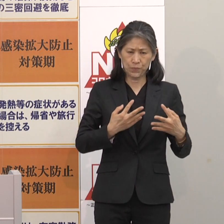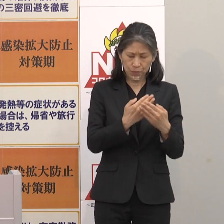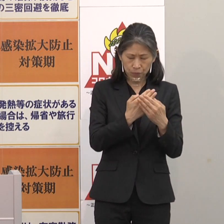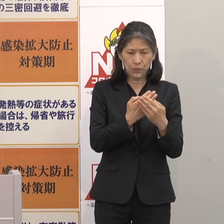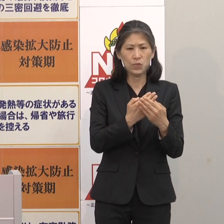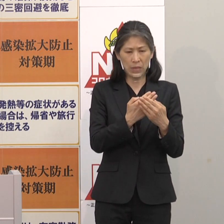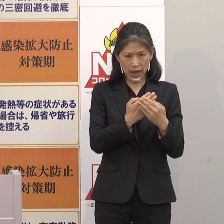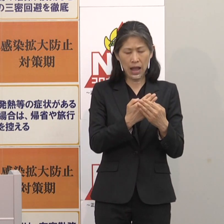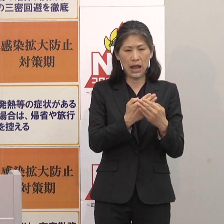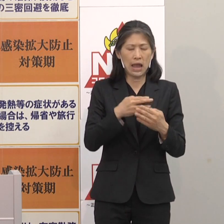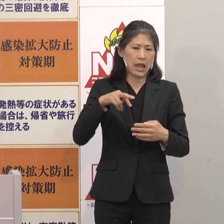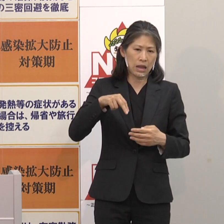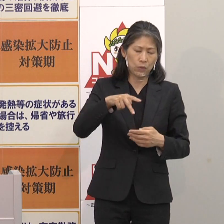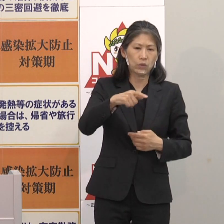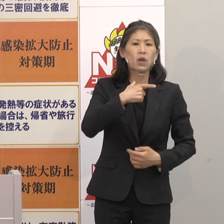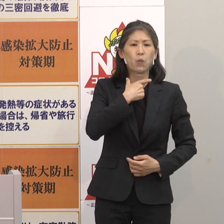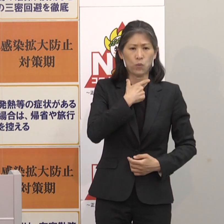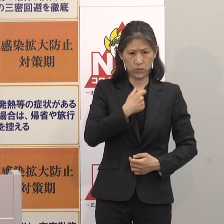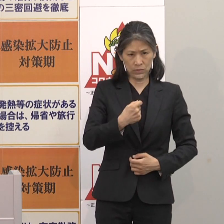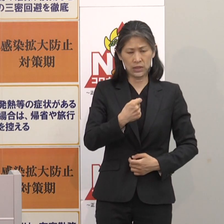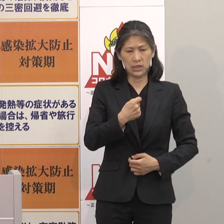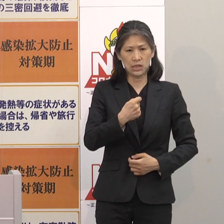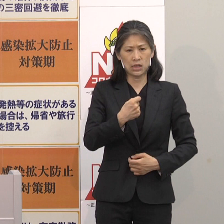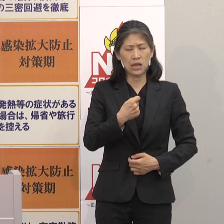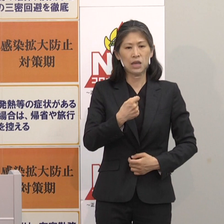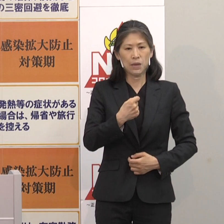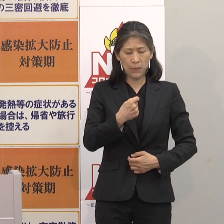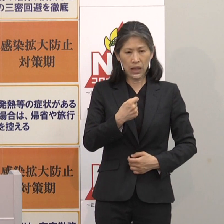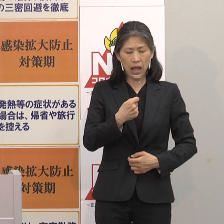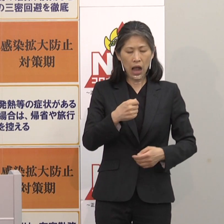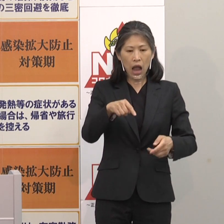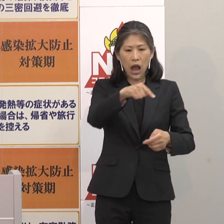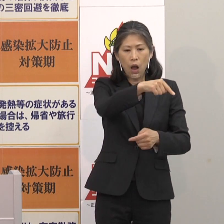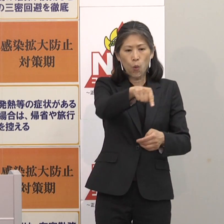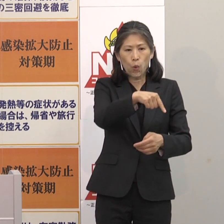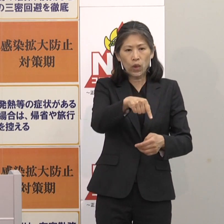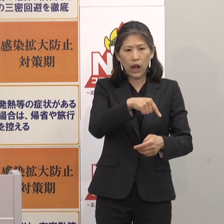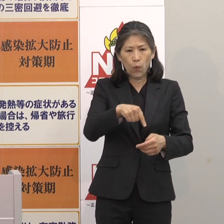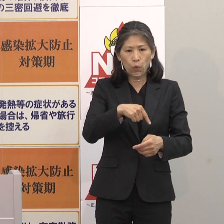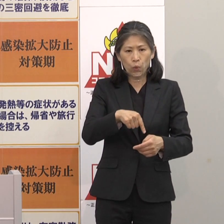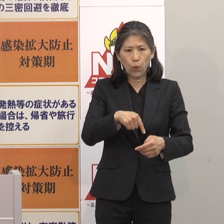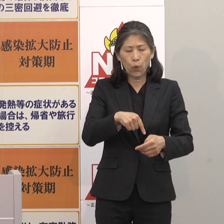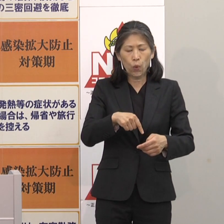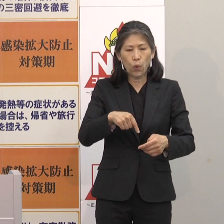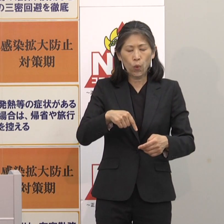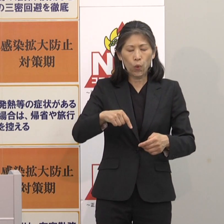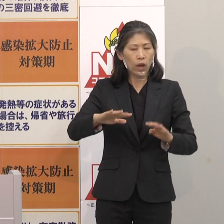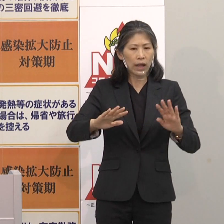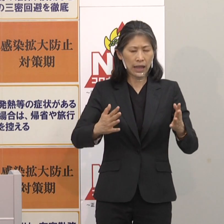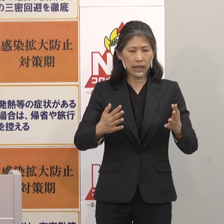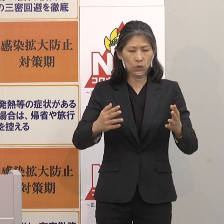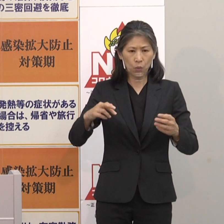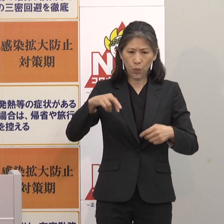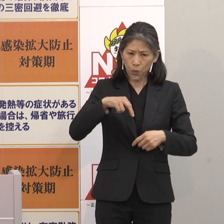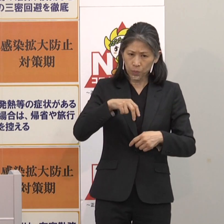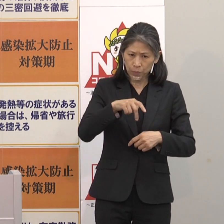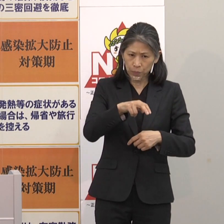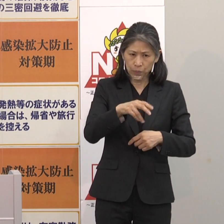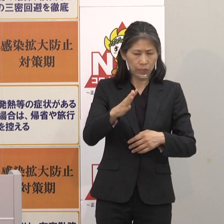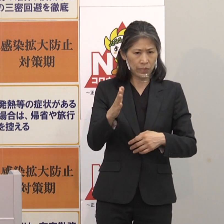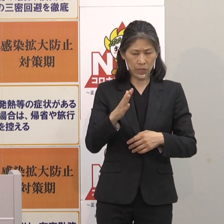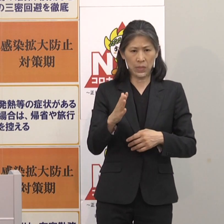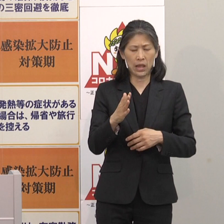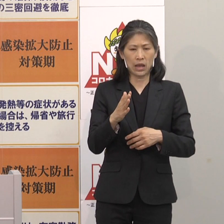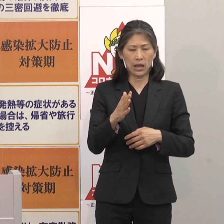。また横断歩道のない場所での横断はとても危険であります。無理な横断を絶対